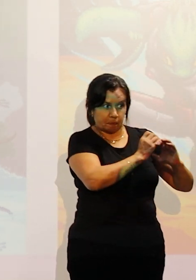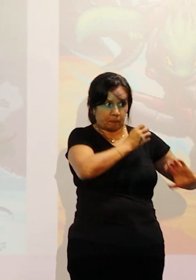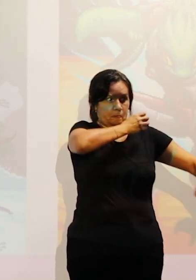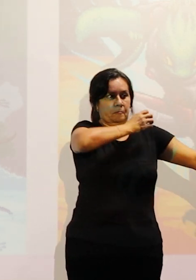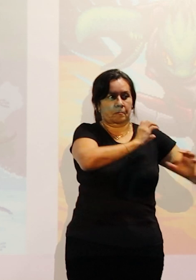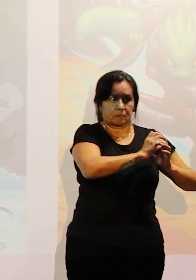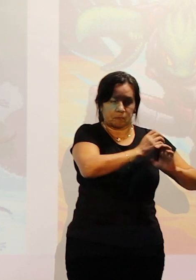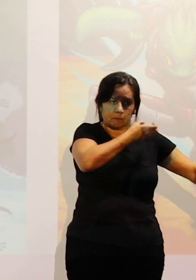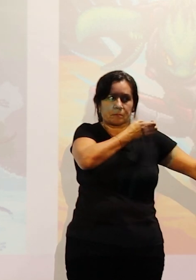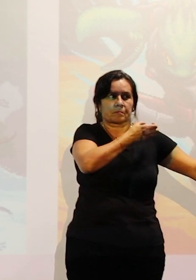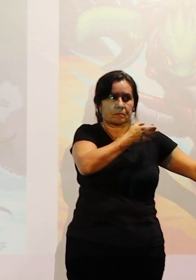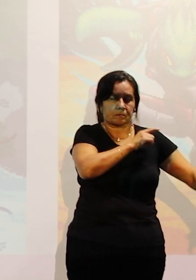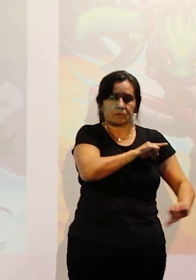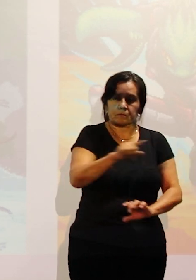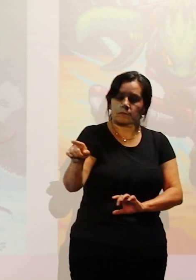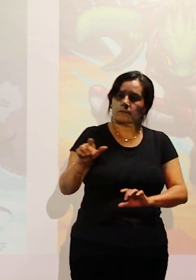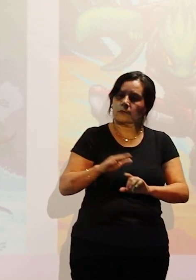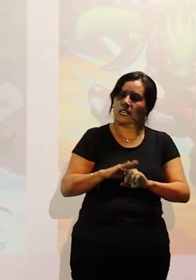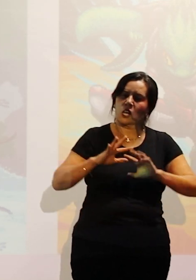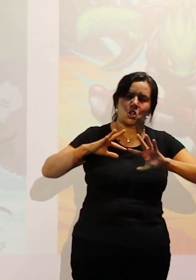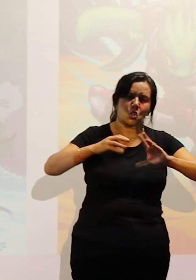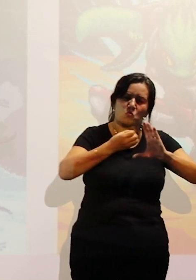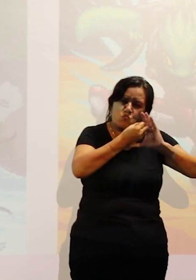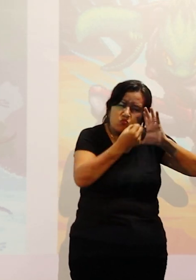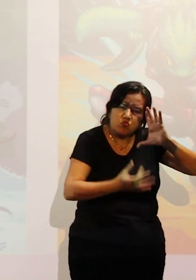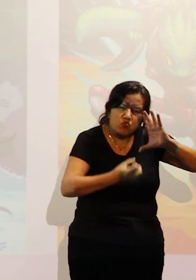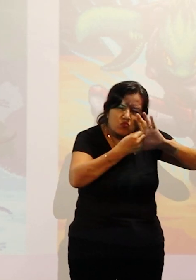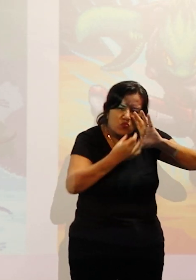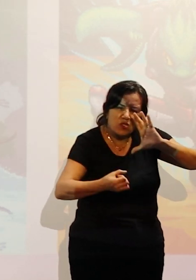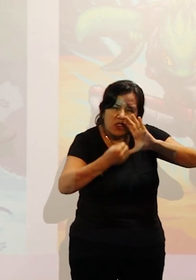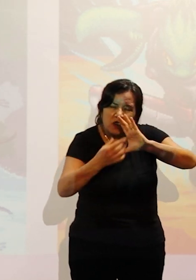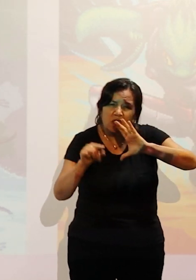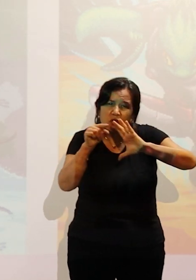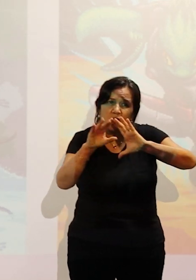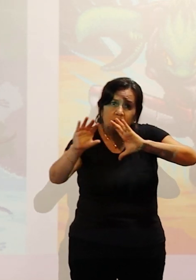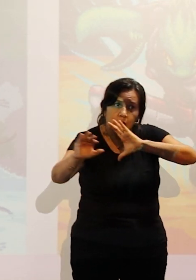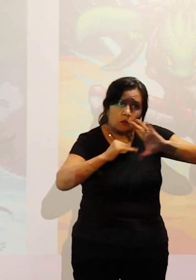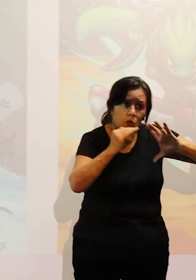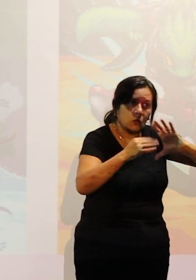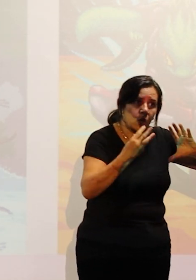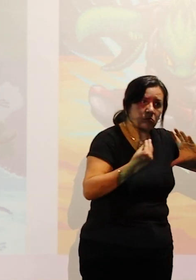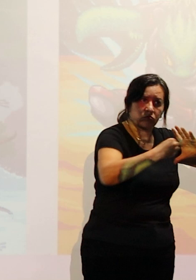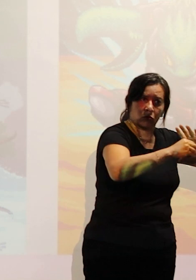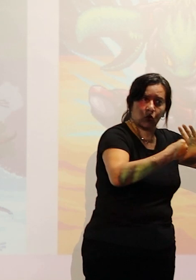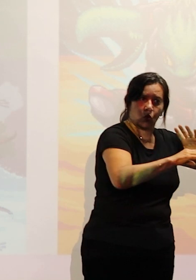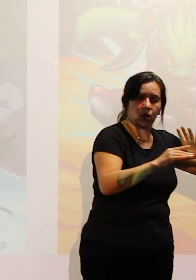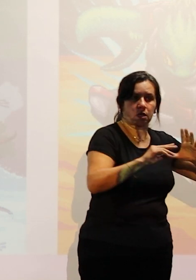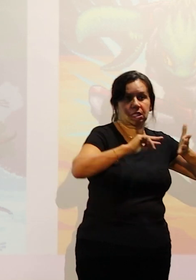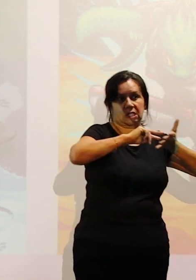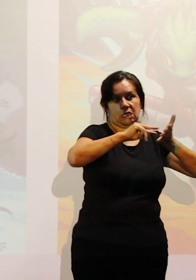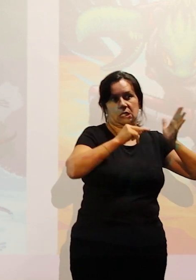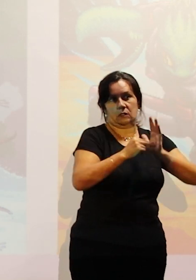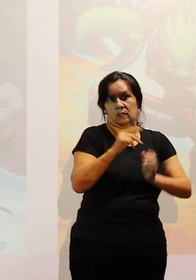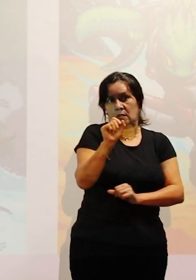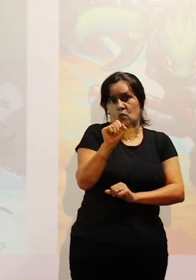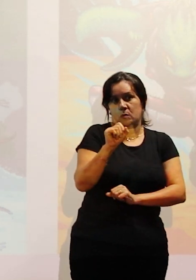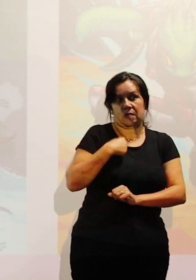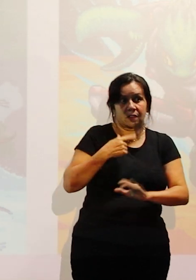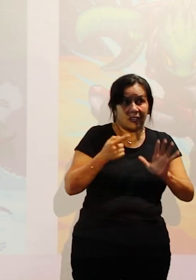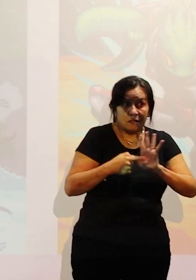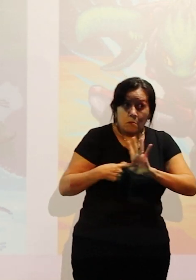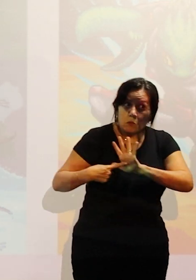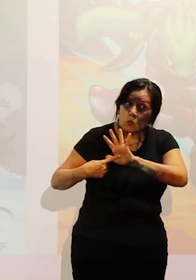alguma coisa e que todas as características e coisas que você coloca no seu desenho, elas têm um significado. E elas vão bater